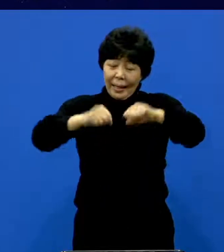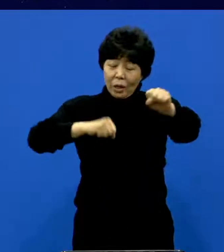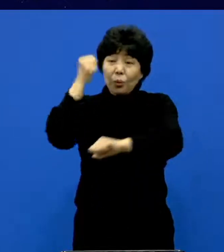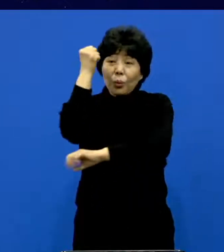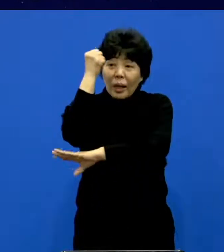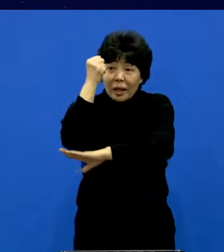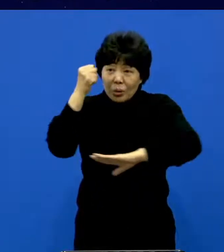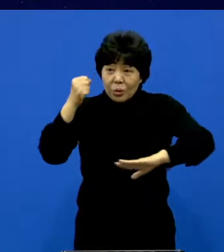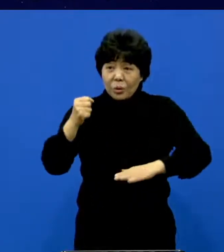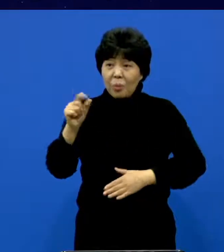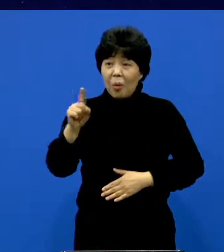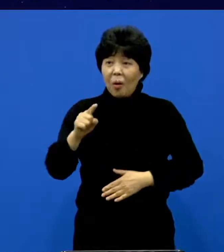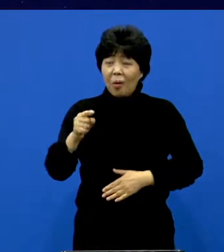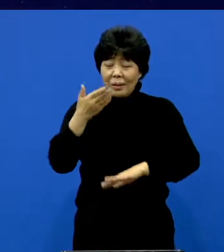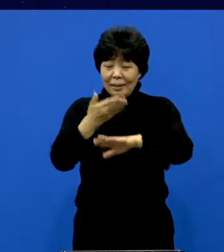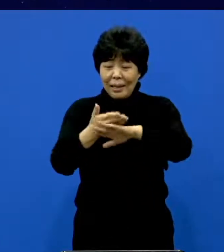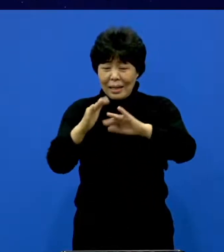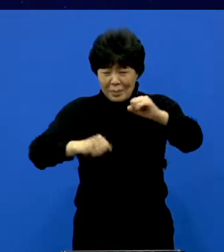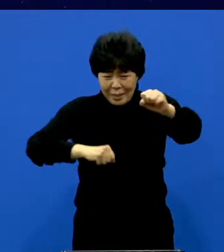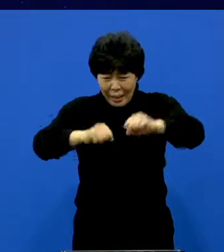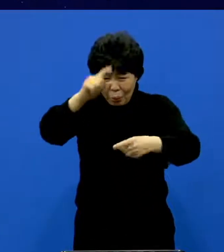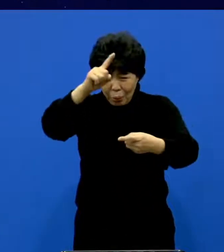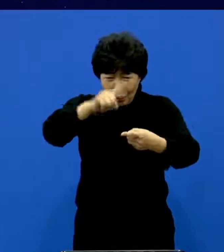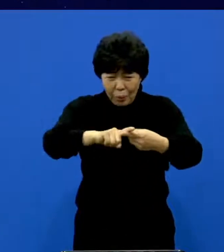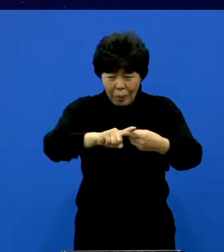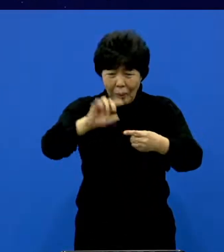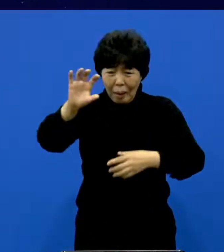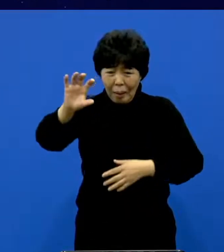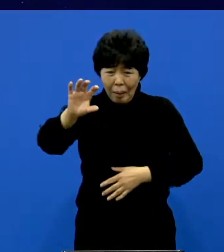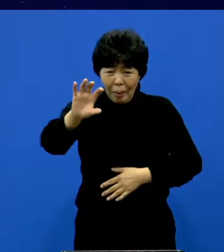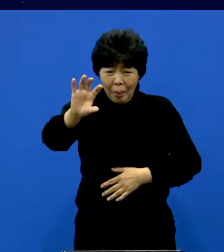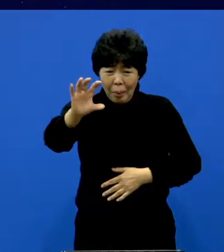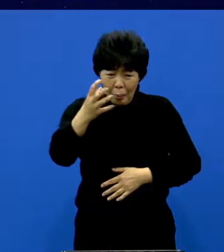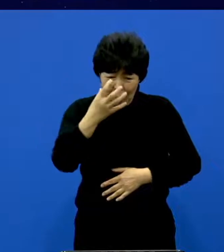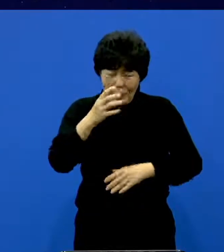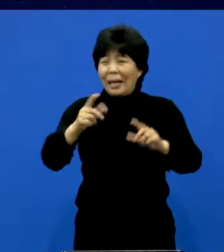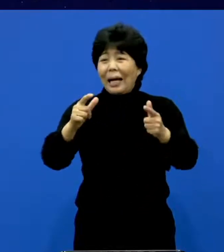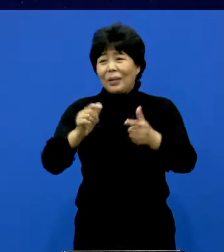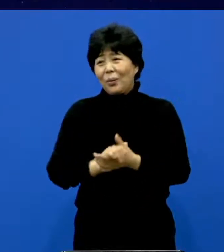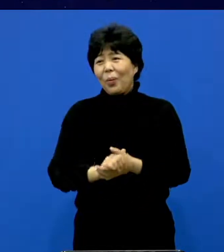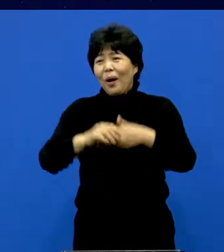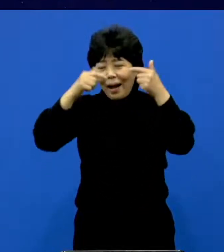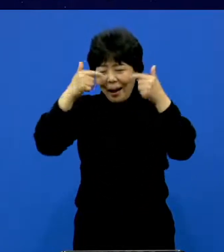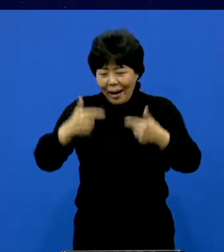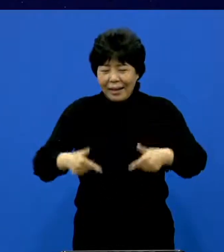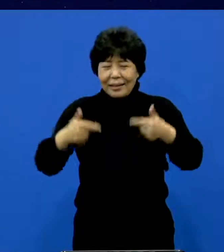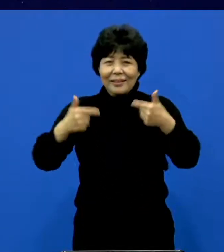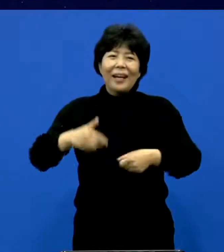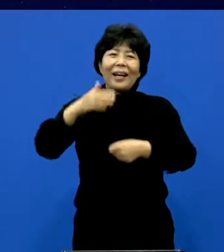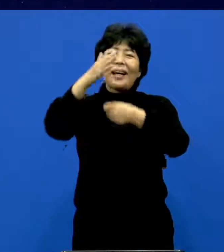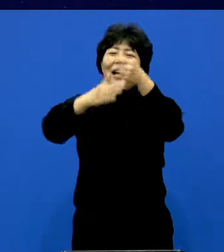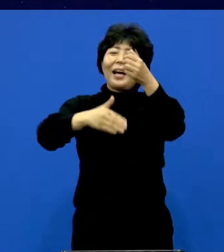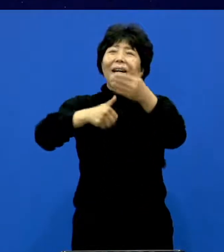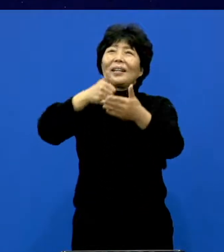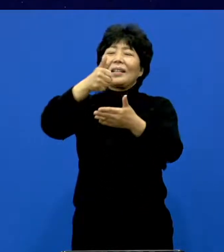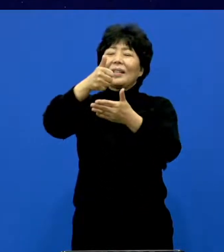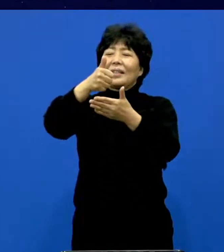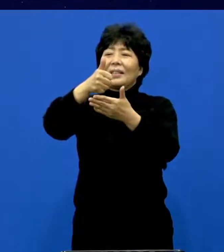사람의 행위, 나에게 피해를 입힌 어떤 행위가 아니라 언제나 하나님의 말씀이 되어야 한다는